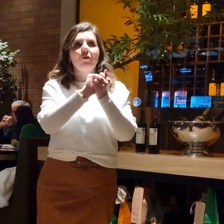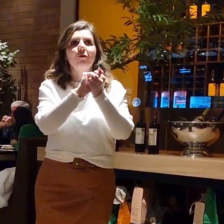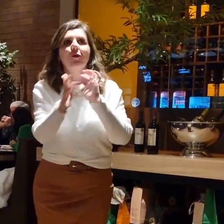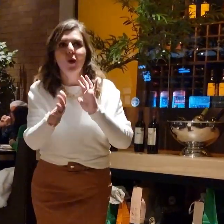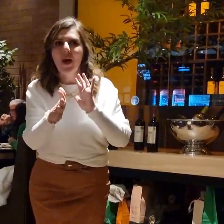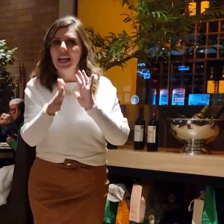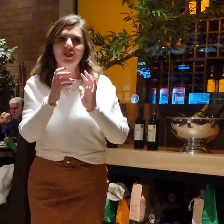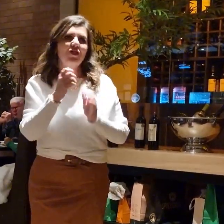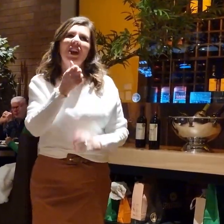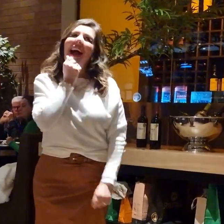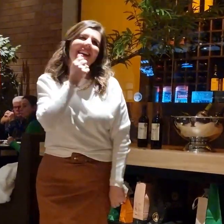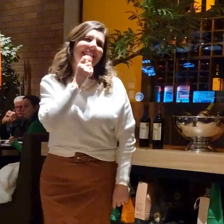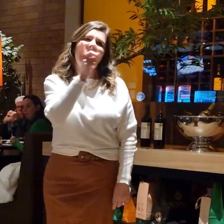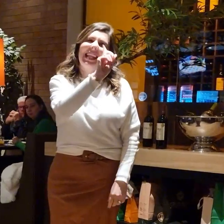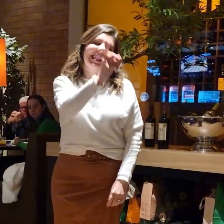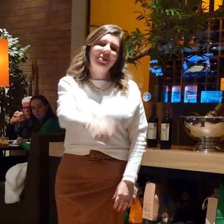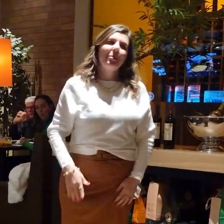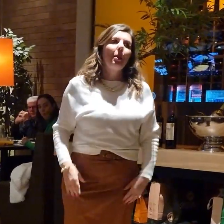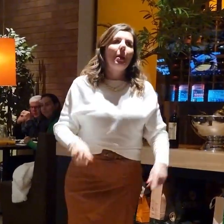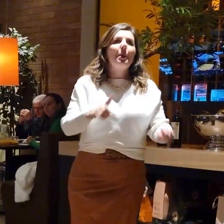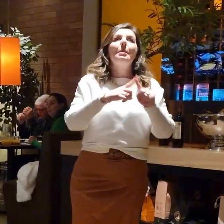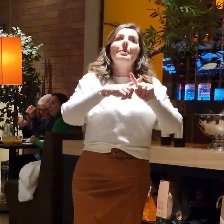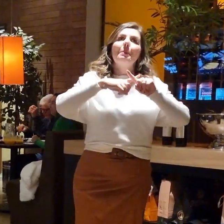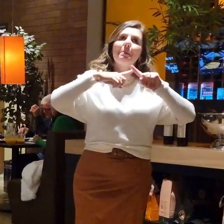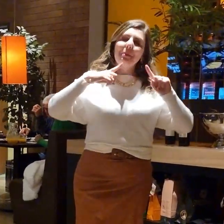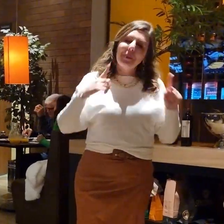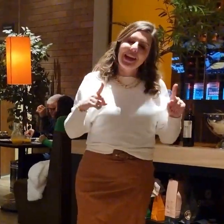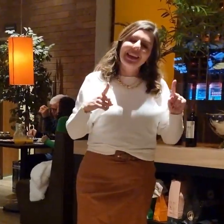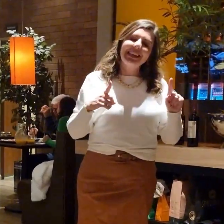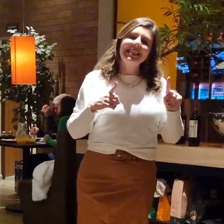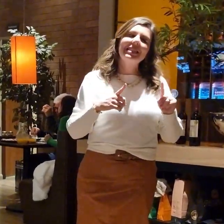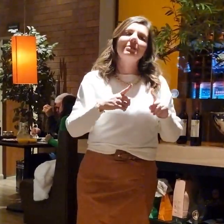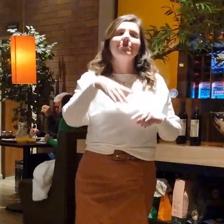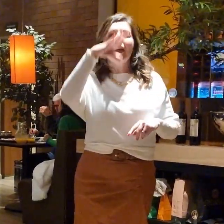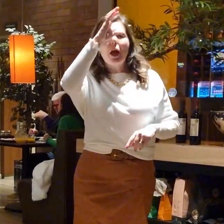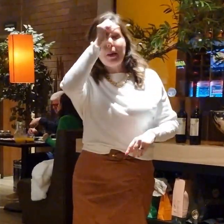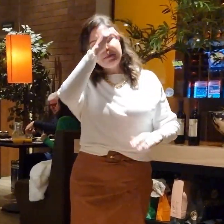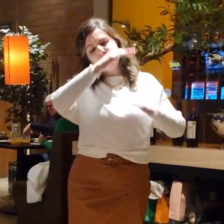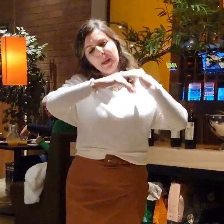Ah, fluente? Ainda não sou fluente ainda, mas vou